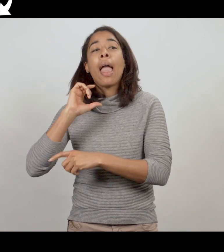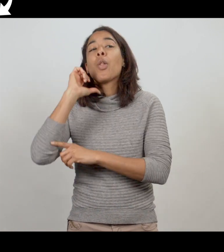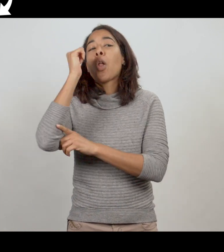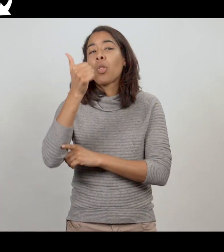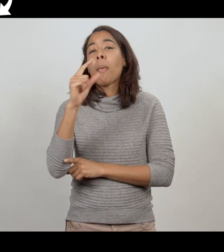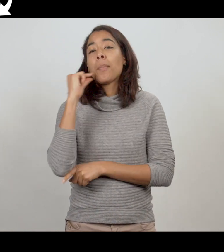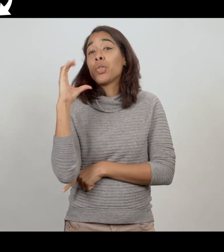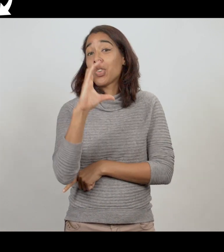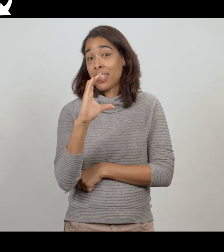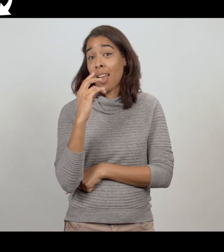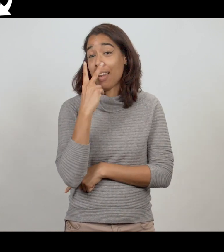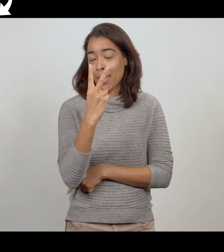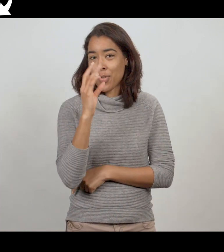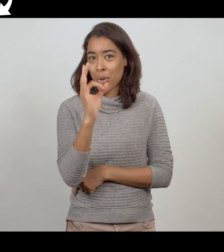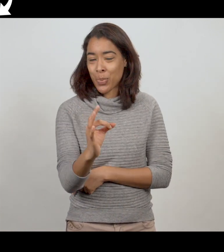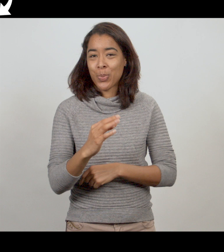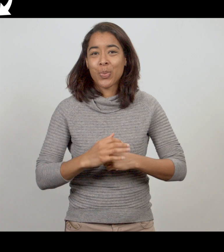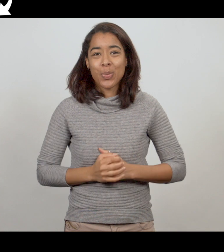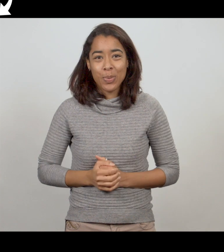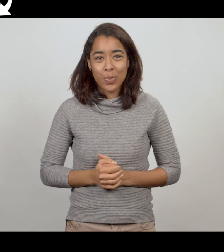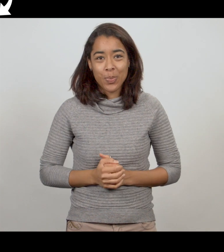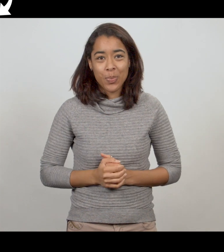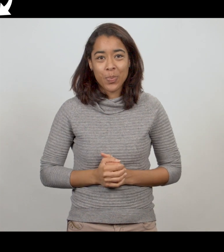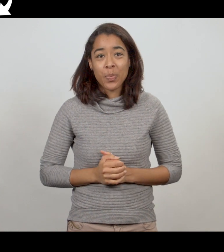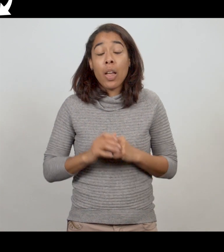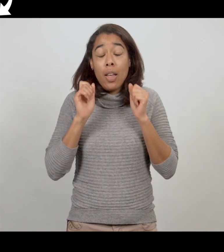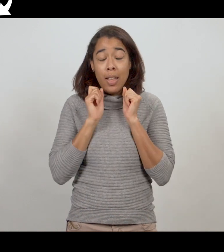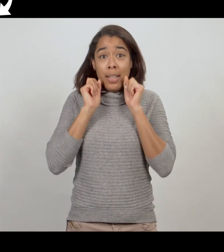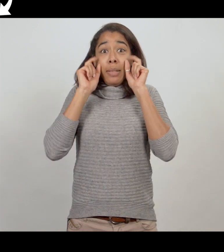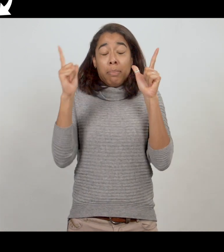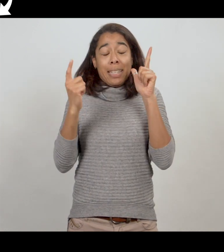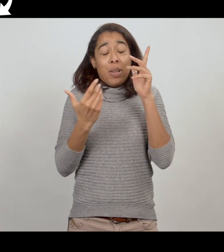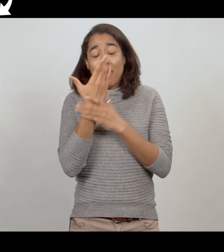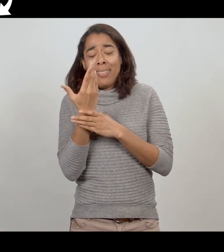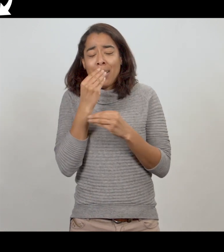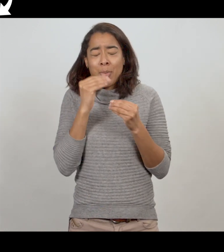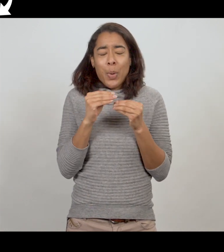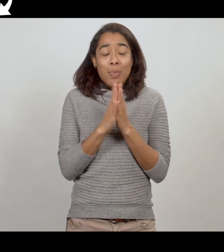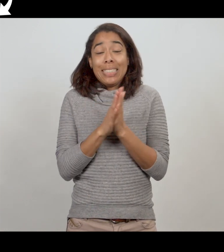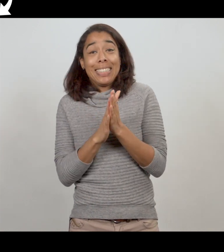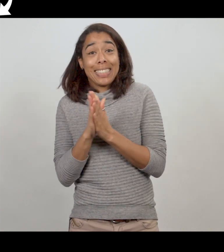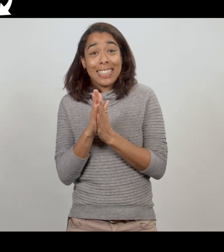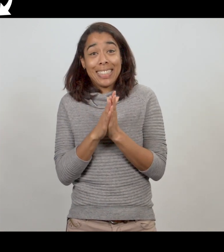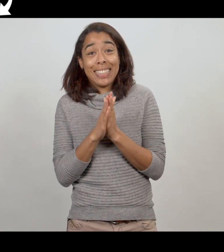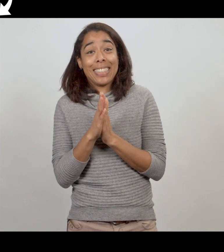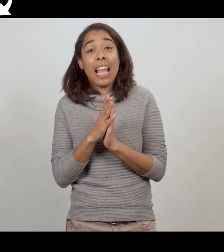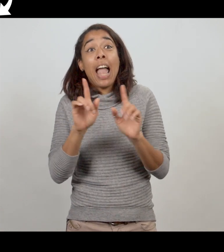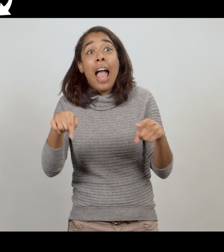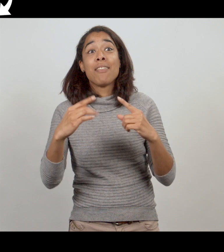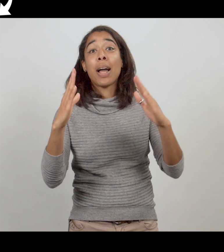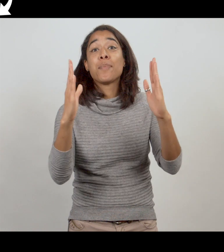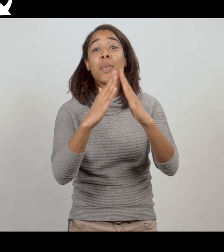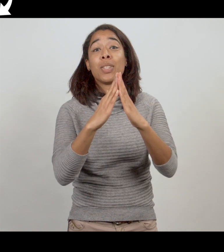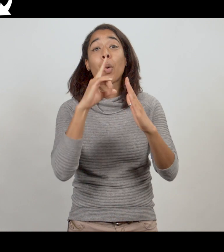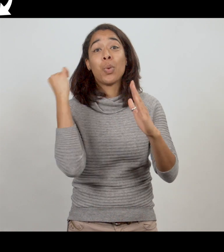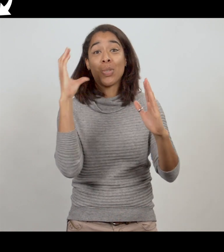Monsieur Charles le lendemain matin. Réveillée tôt et tout excitée, elle se rend devant